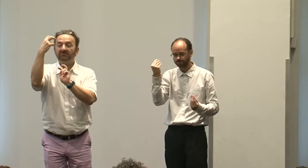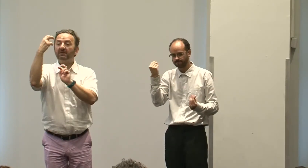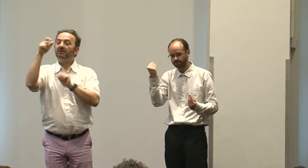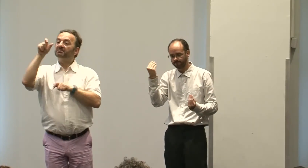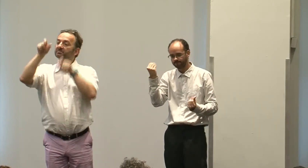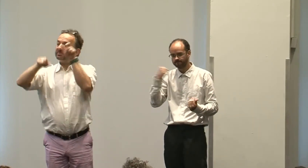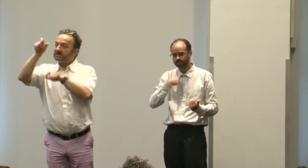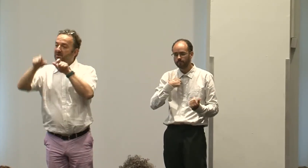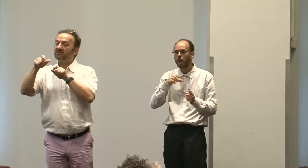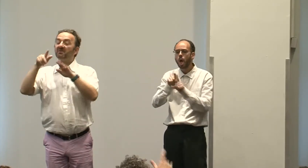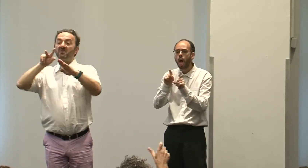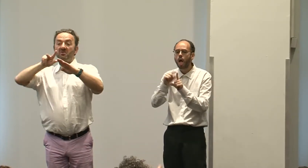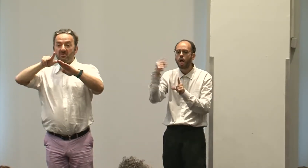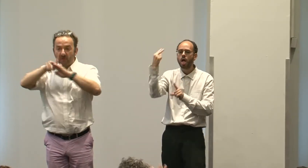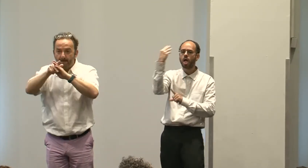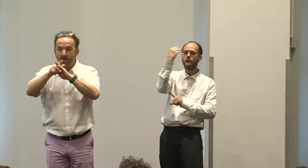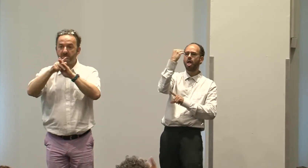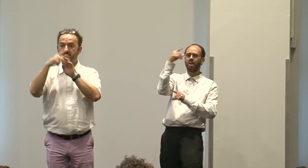E não conseguia